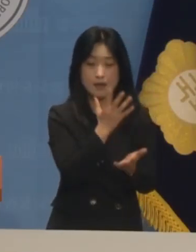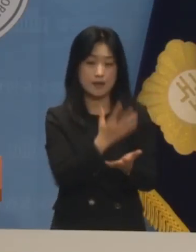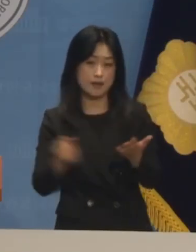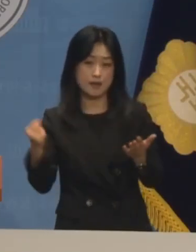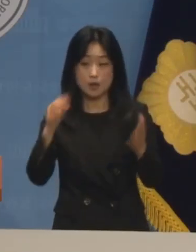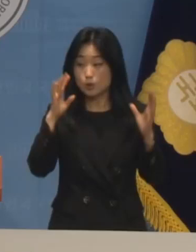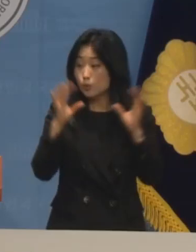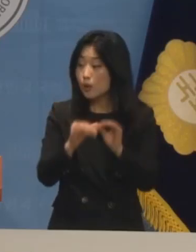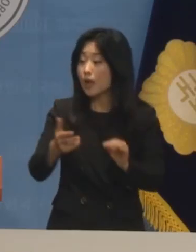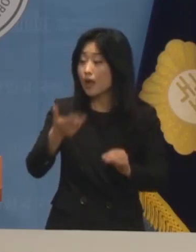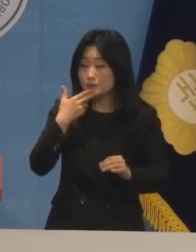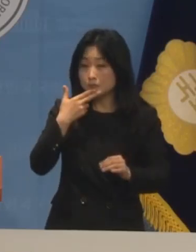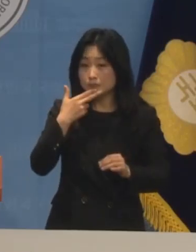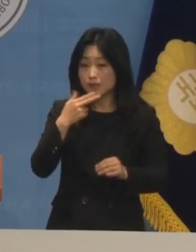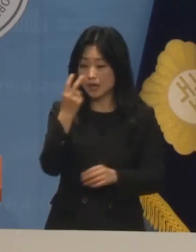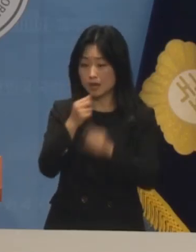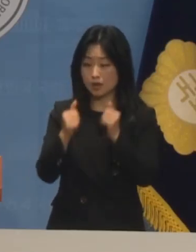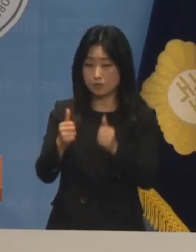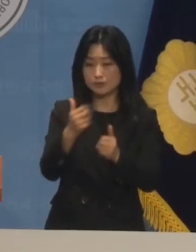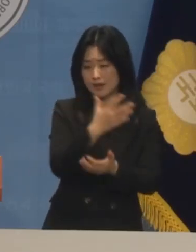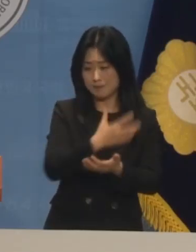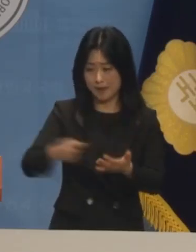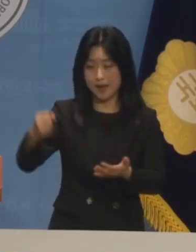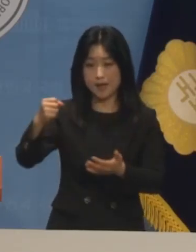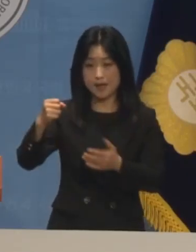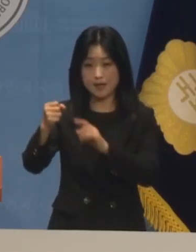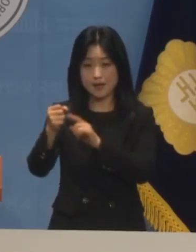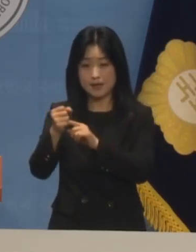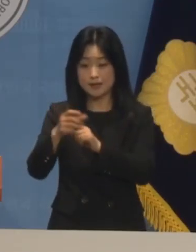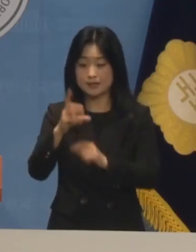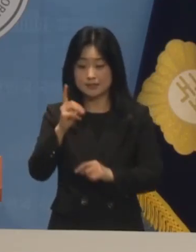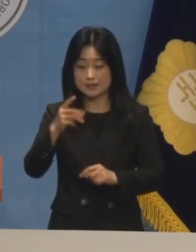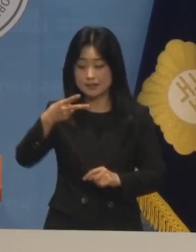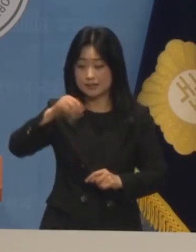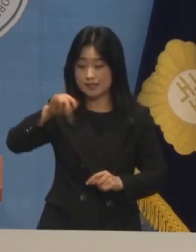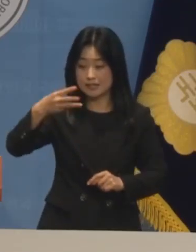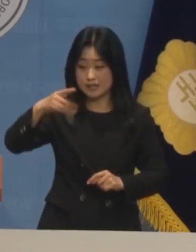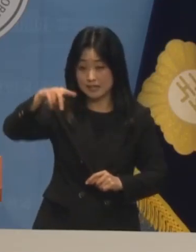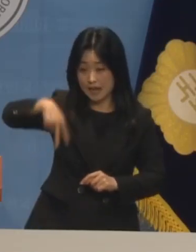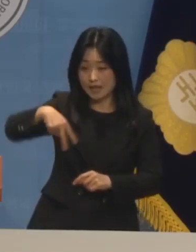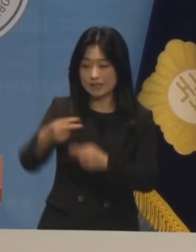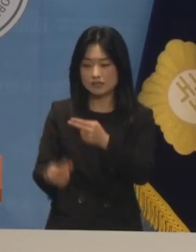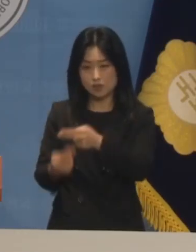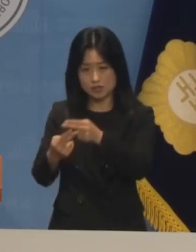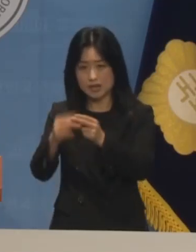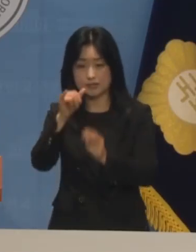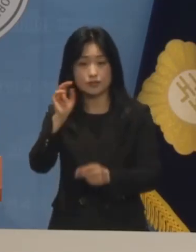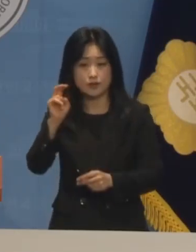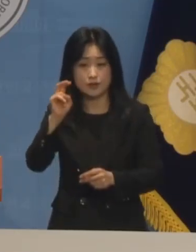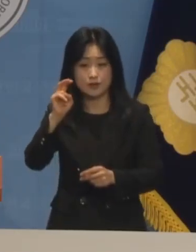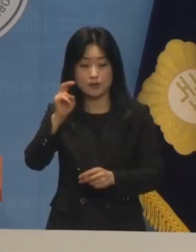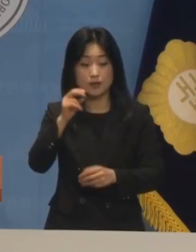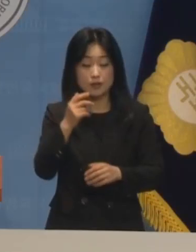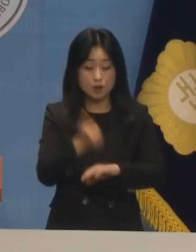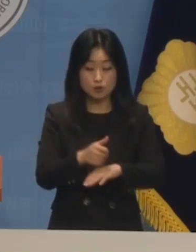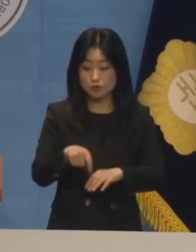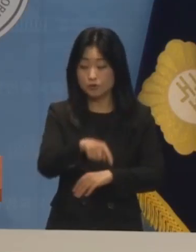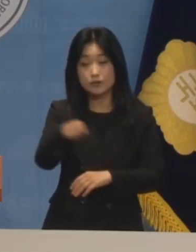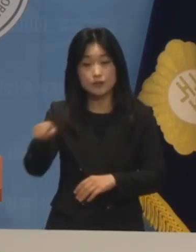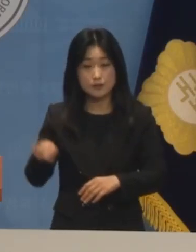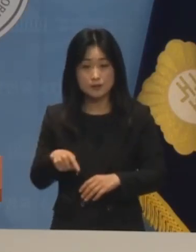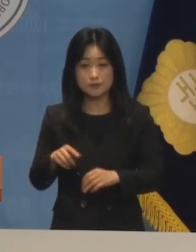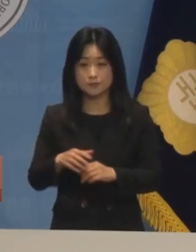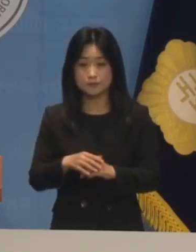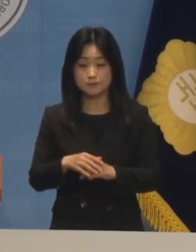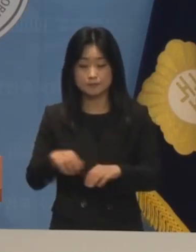피의자들의 동의 없이 검찰의 디지털 수사망 D넷에 저장한 것으로 의심됩니다. 결국 피고발인들은